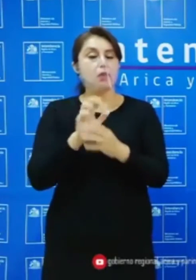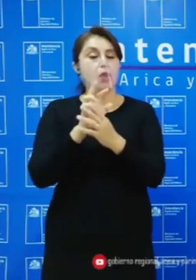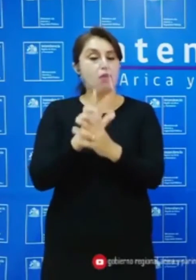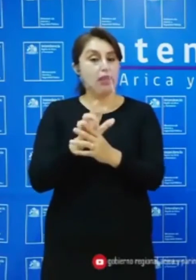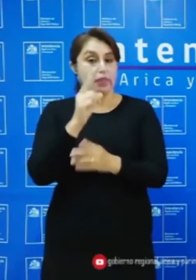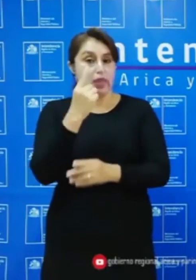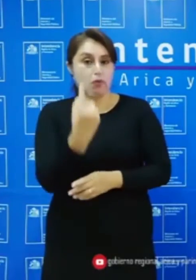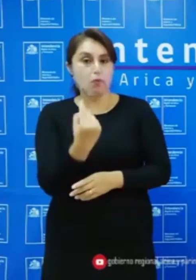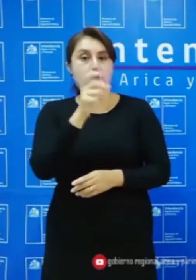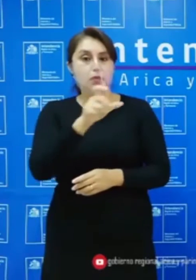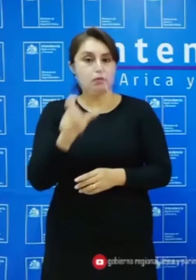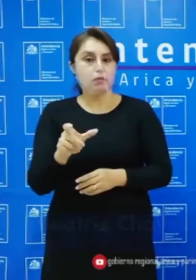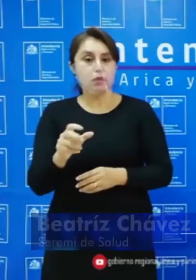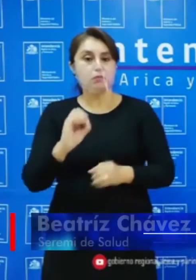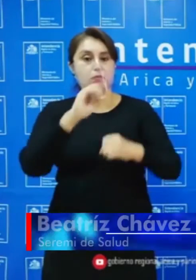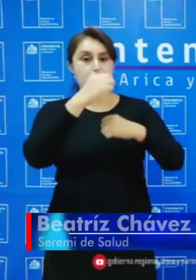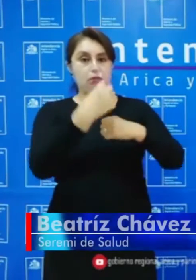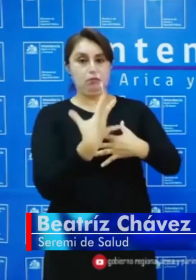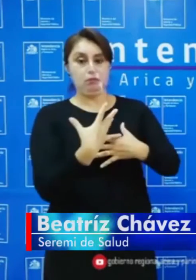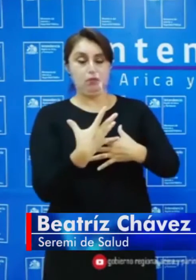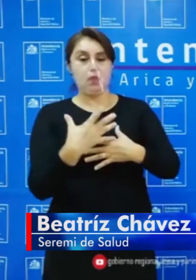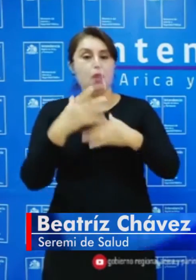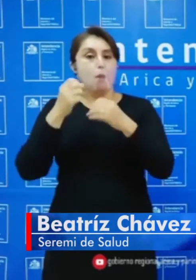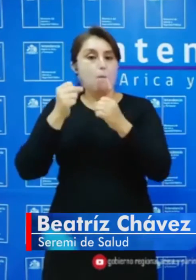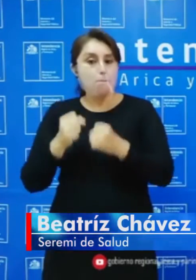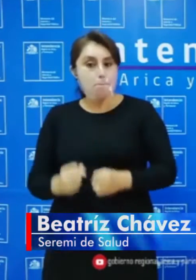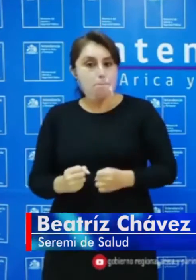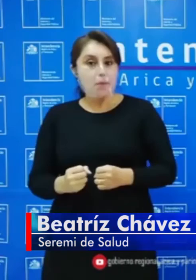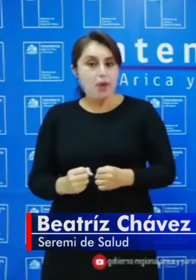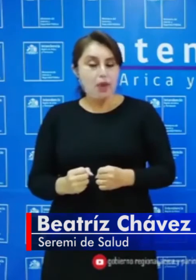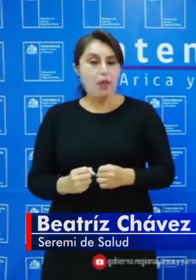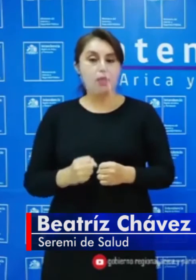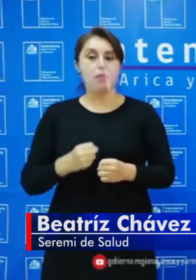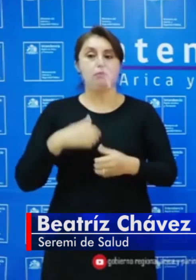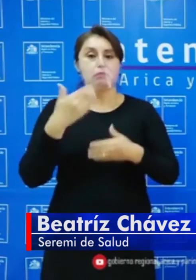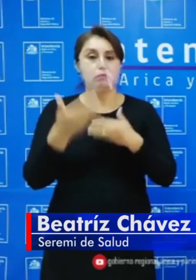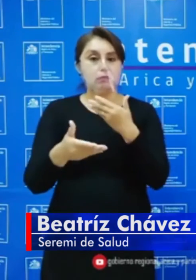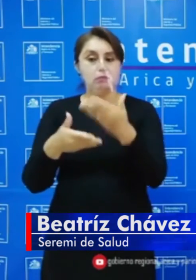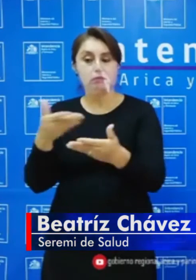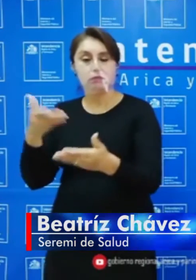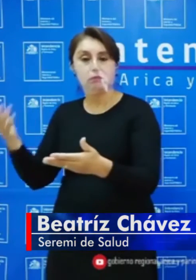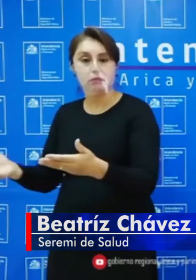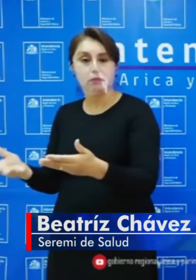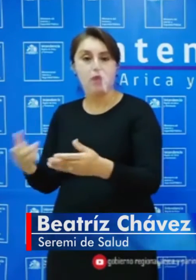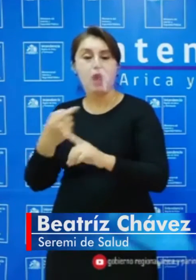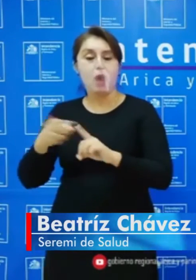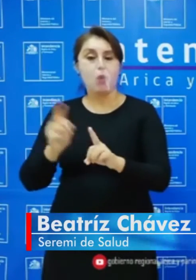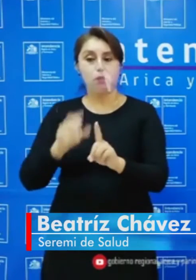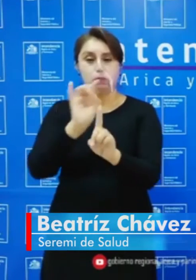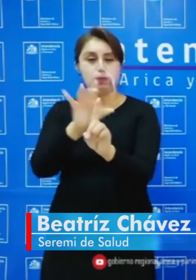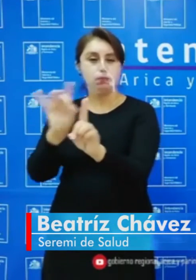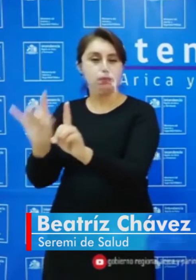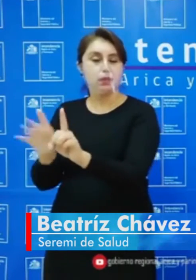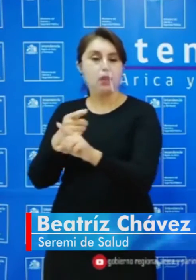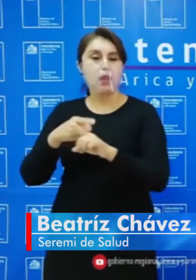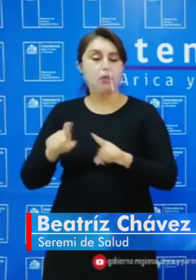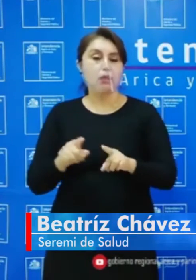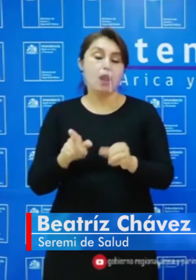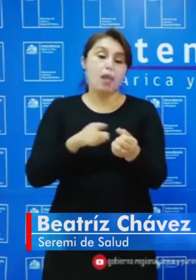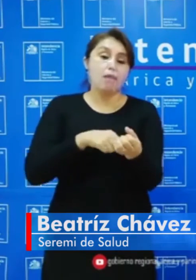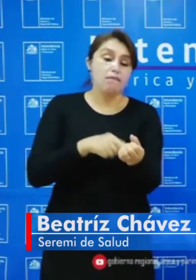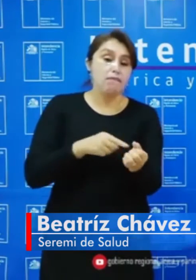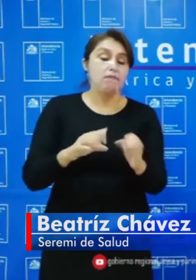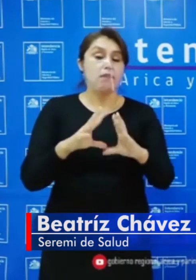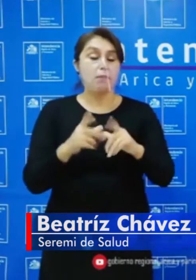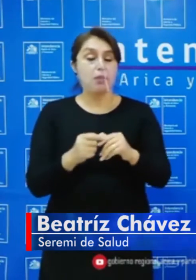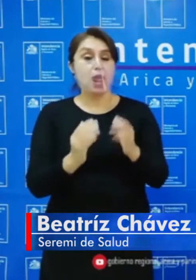691 casos activos. Eso significa que 691 personas hoy día pueden contagiar a sus seres